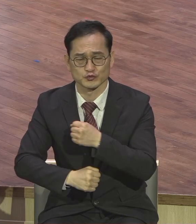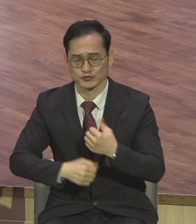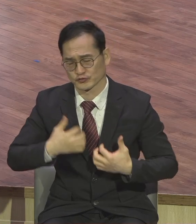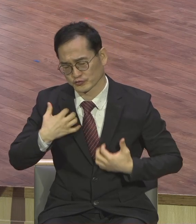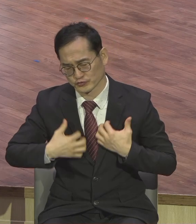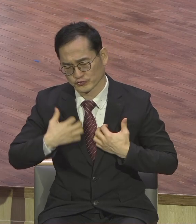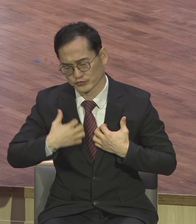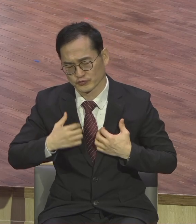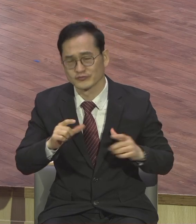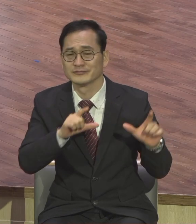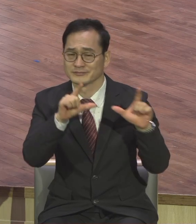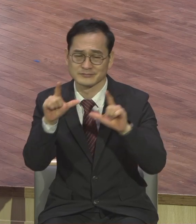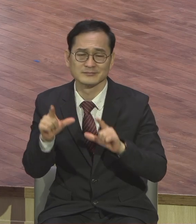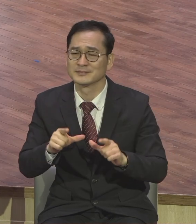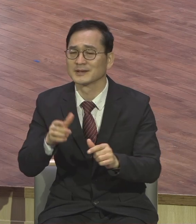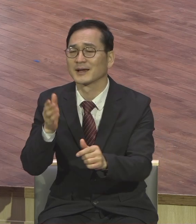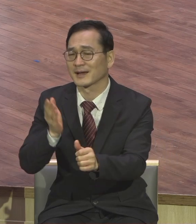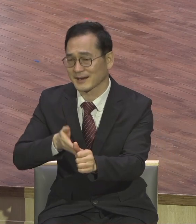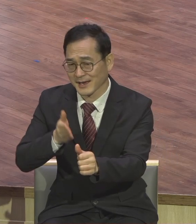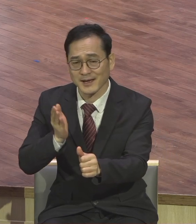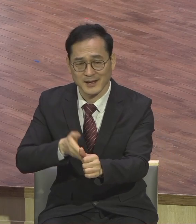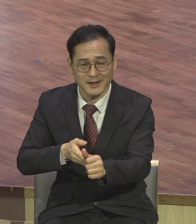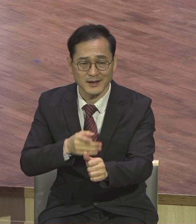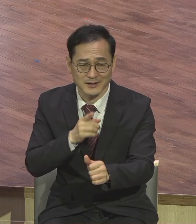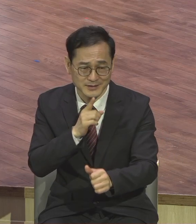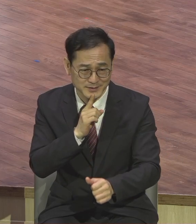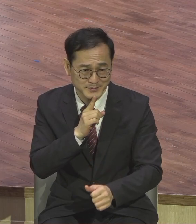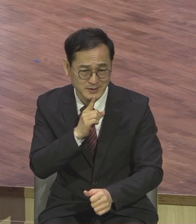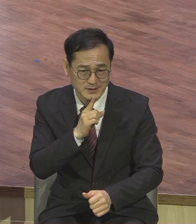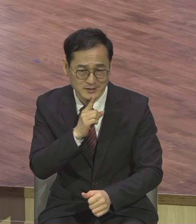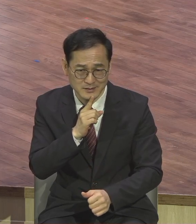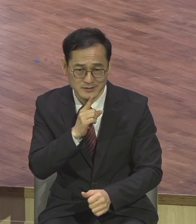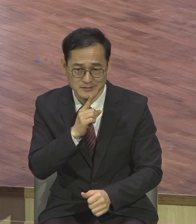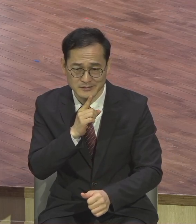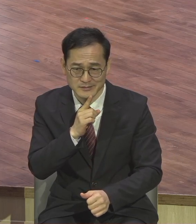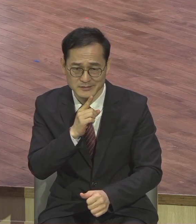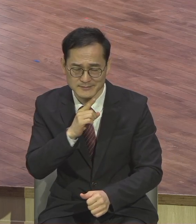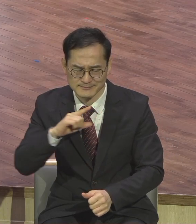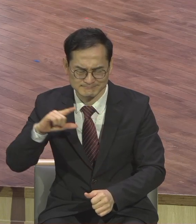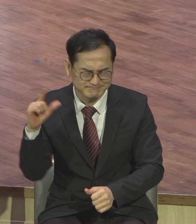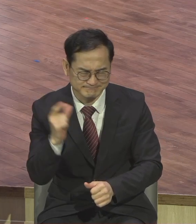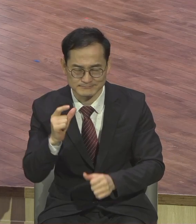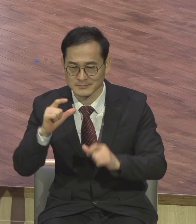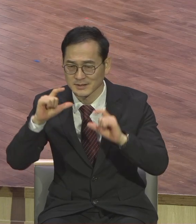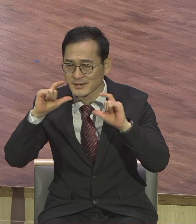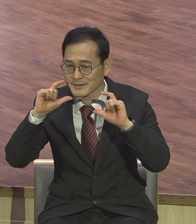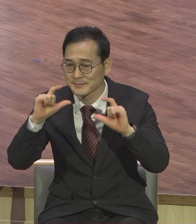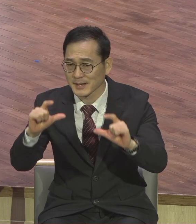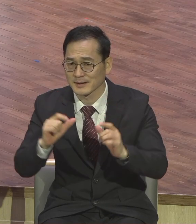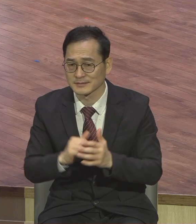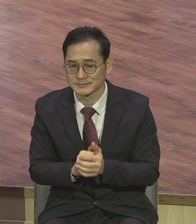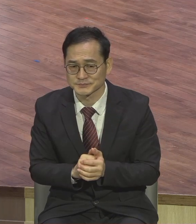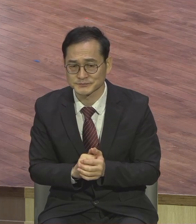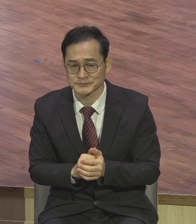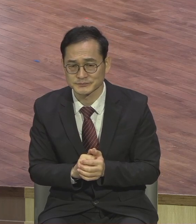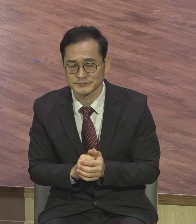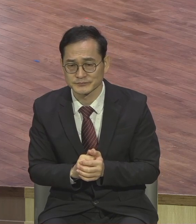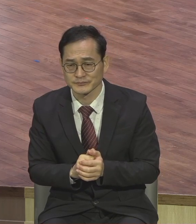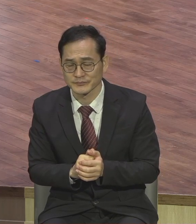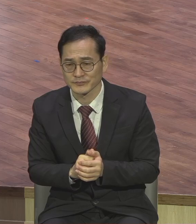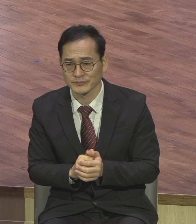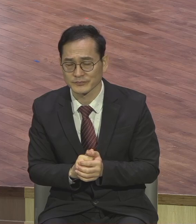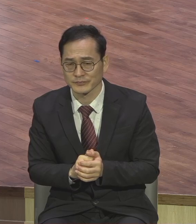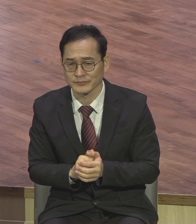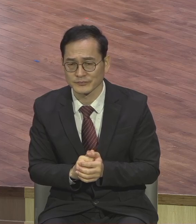누리라. 영적 참 자유를 누려라. 이 선언하고 있습니다. 지금 뭔가